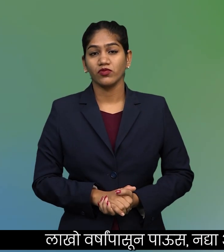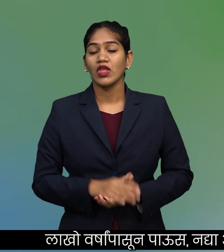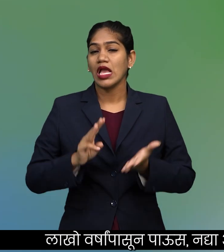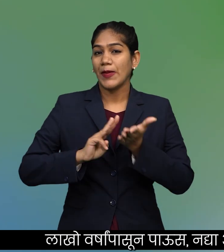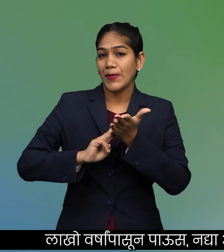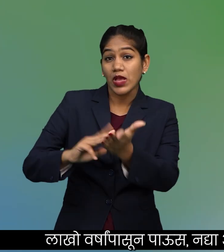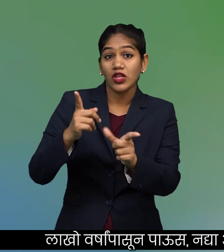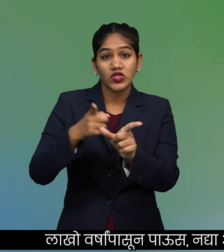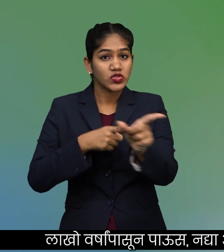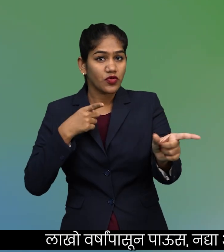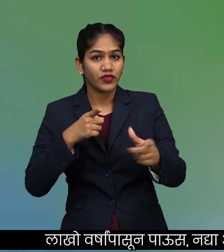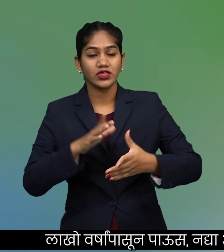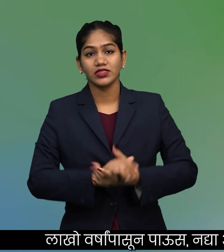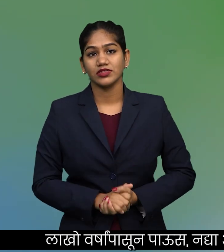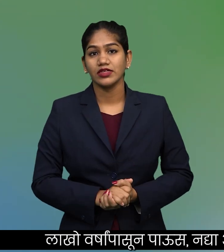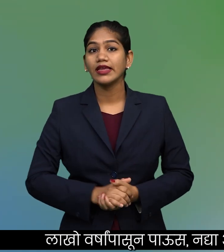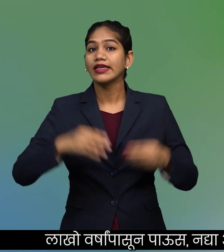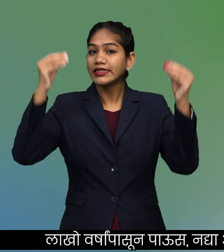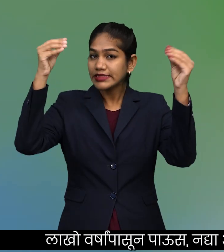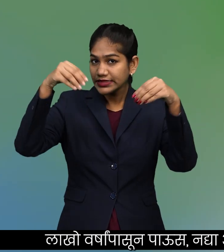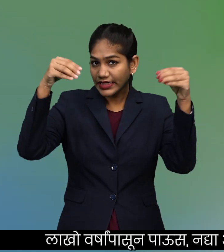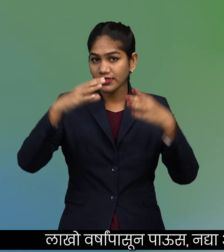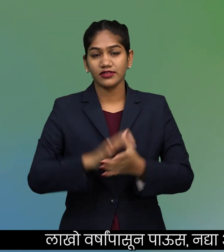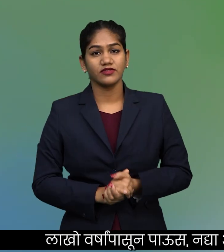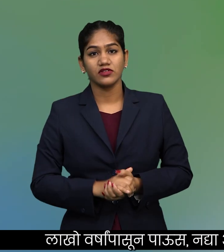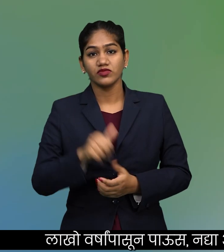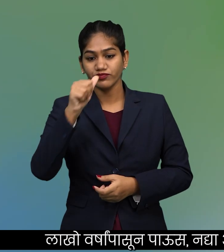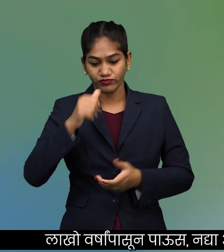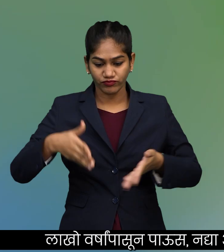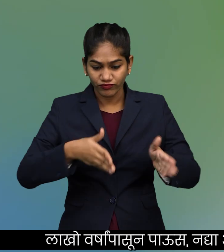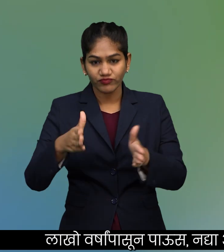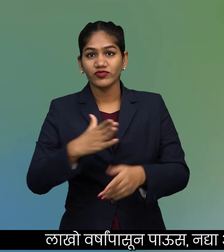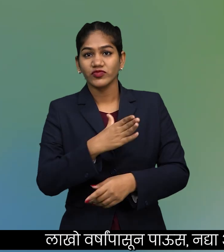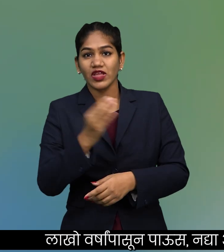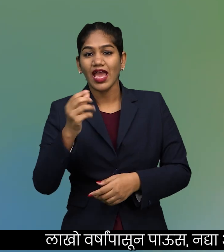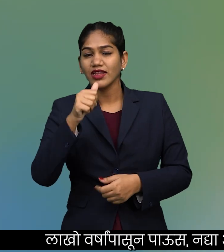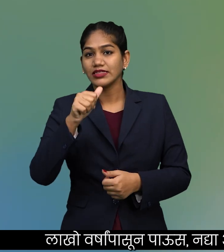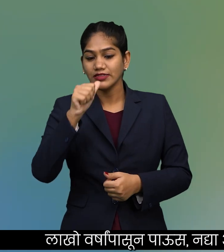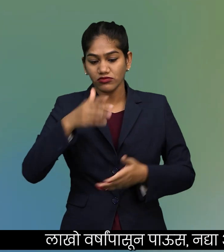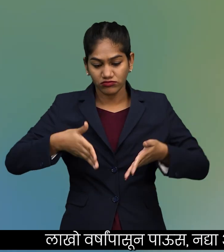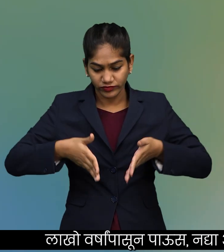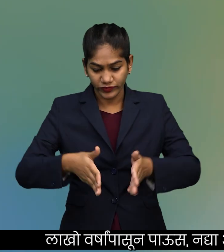लाखो वर्षापासून पाऊस, नद्या आणि ओढे सोडियम क्लोराईड